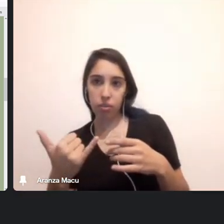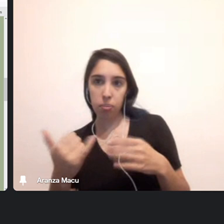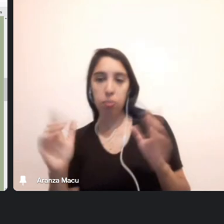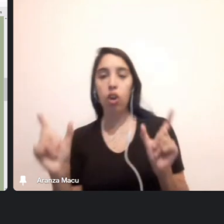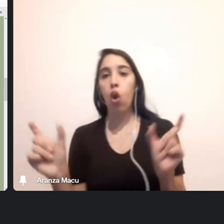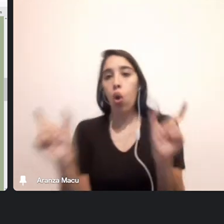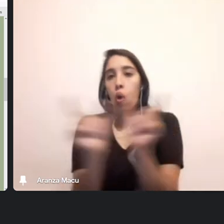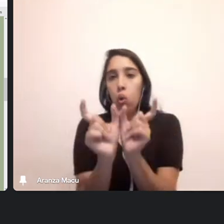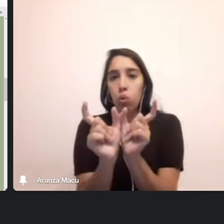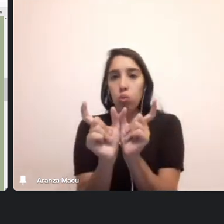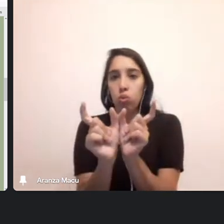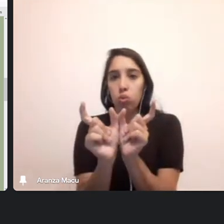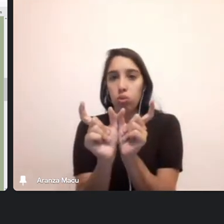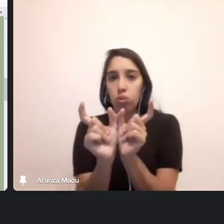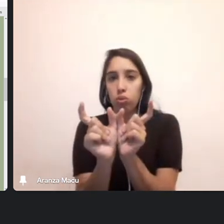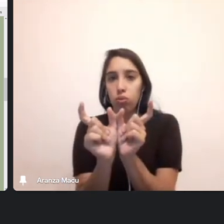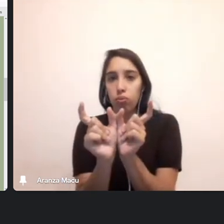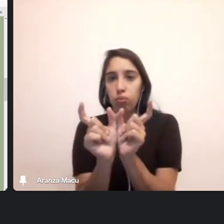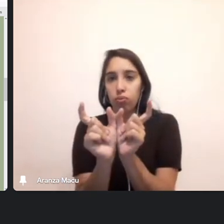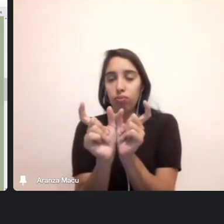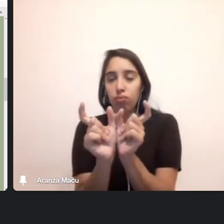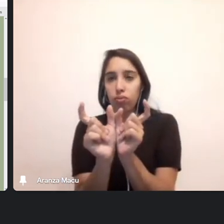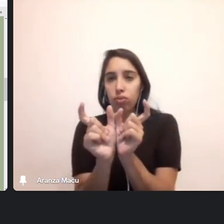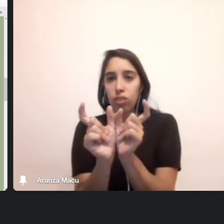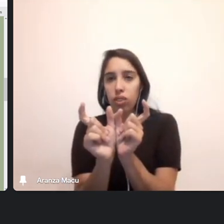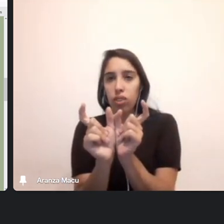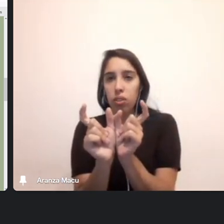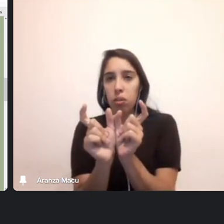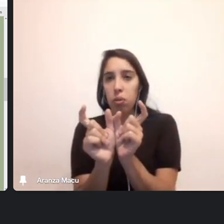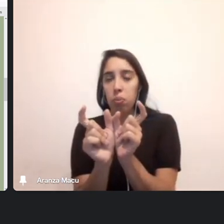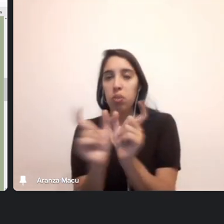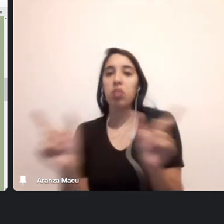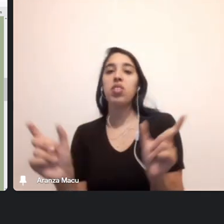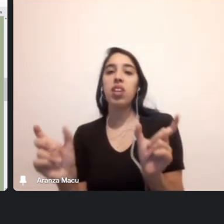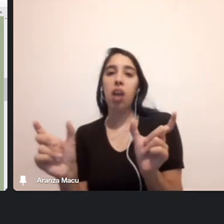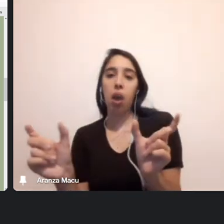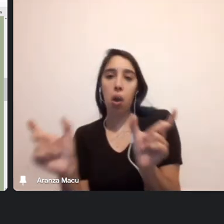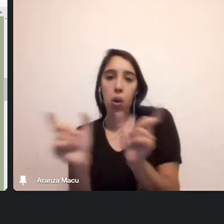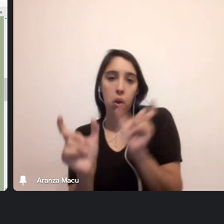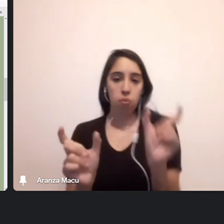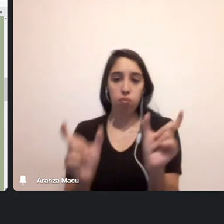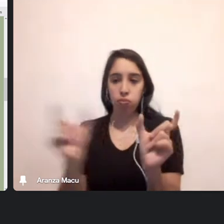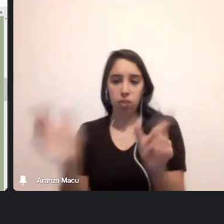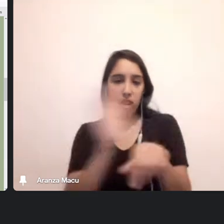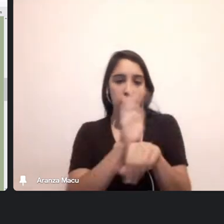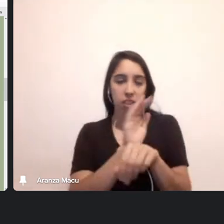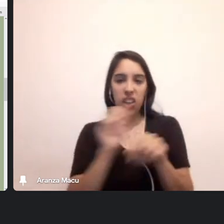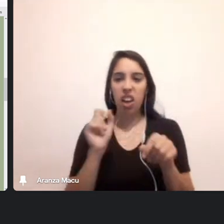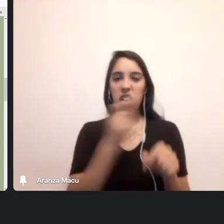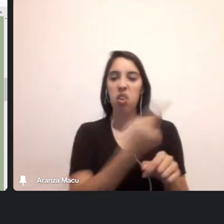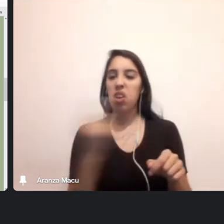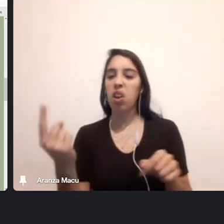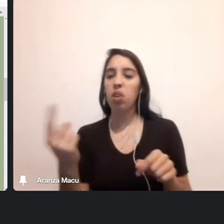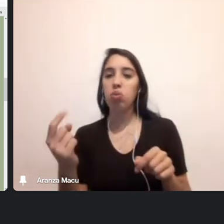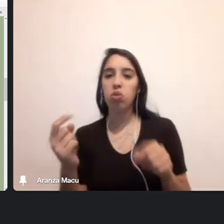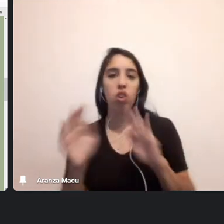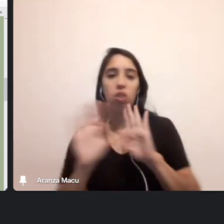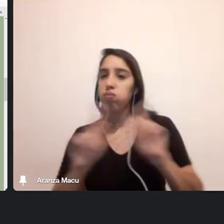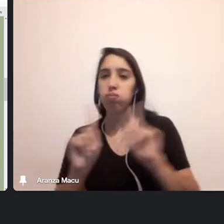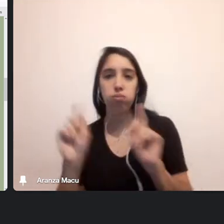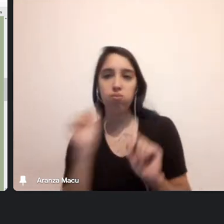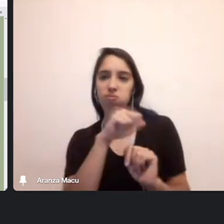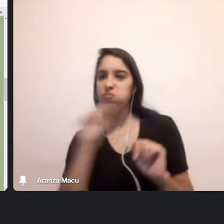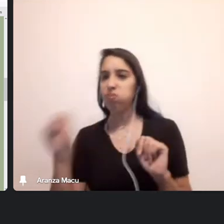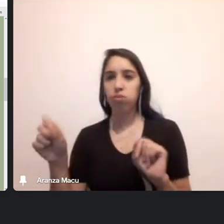uno en forma independiente deja de lado esa primera acepción y entre los dos forman